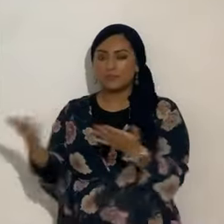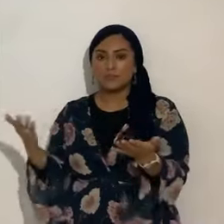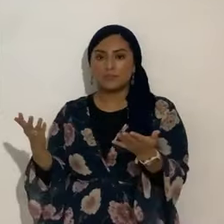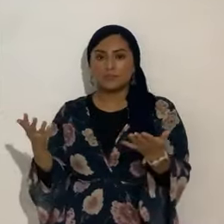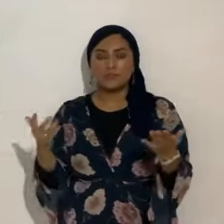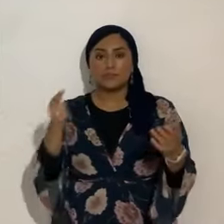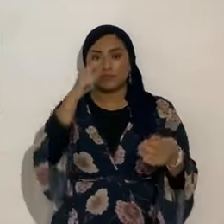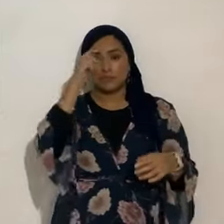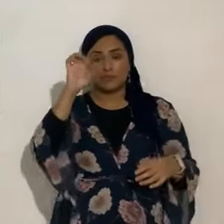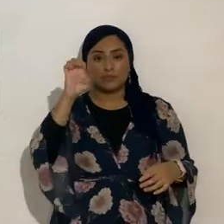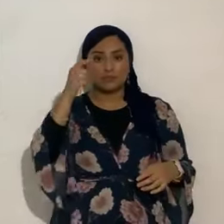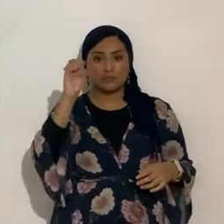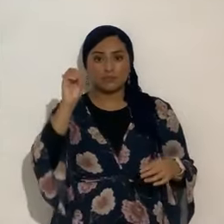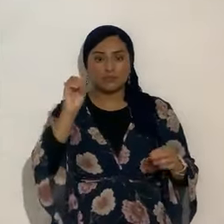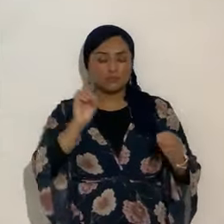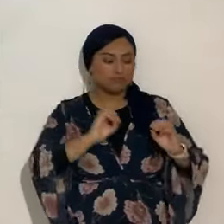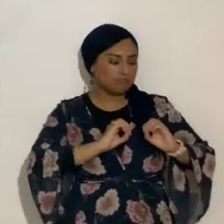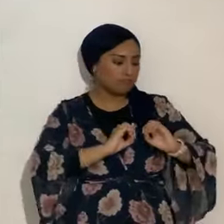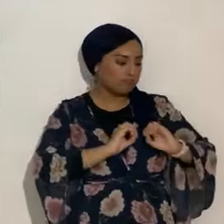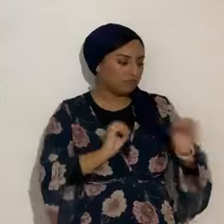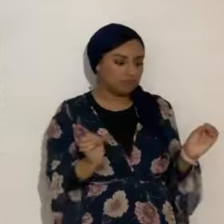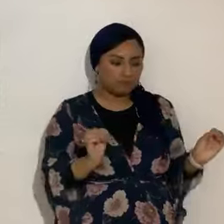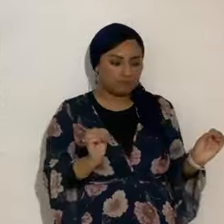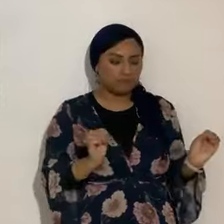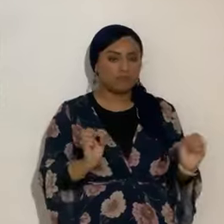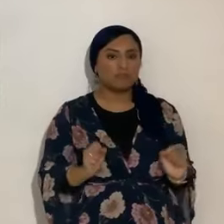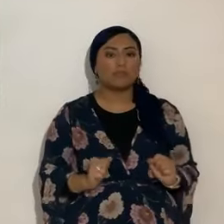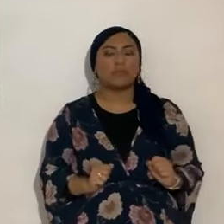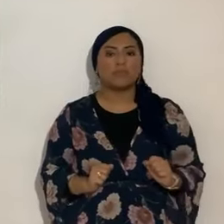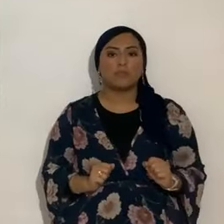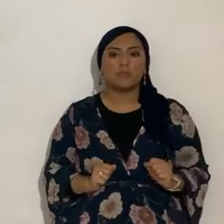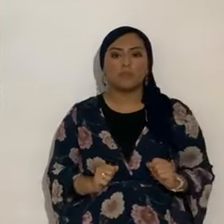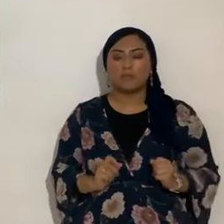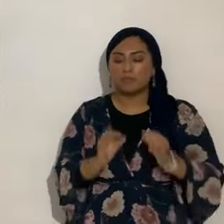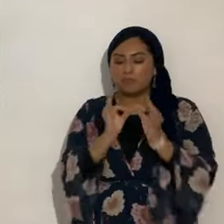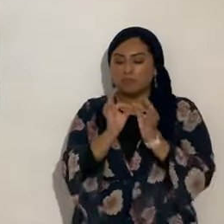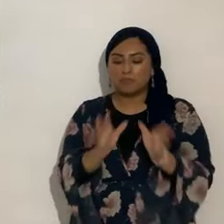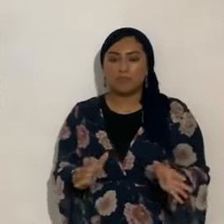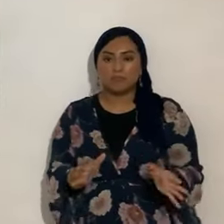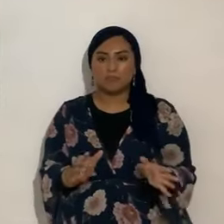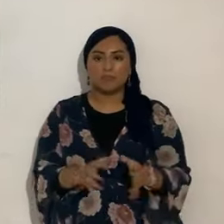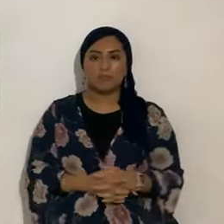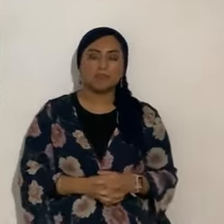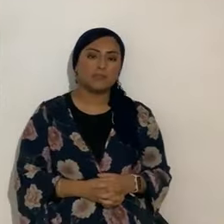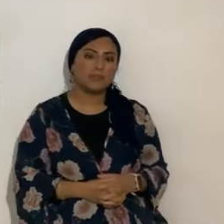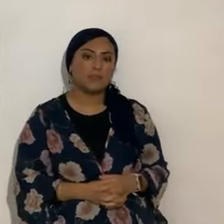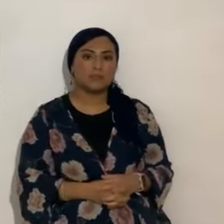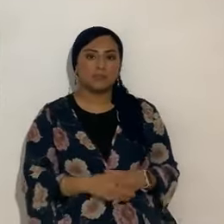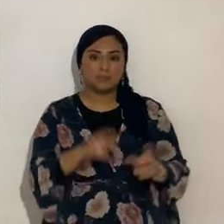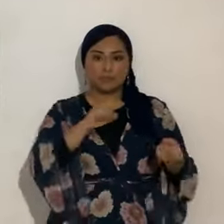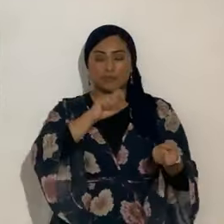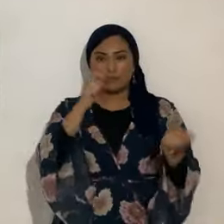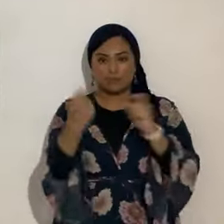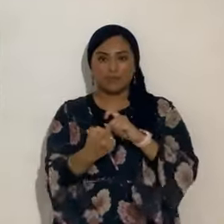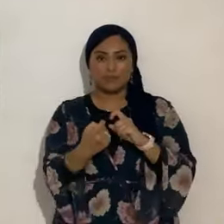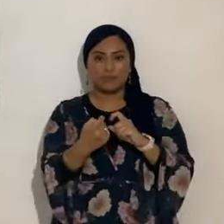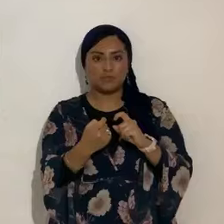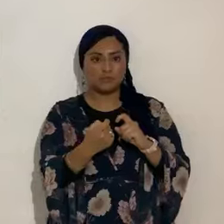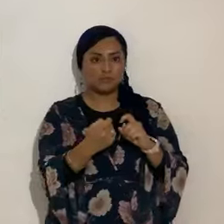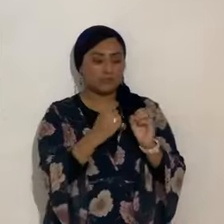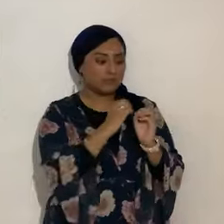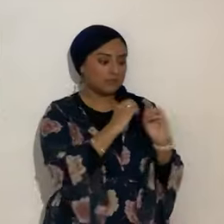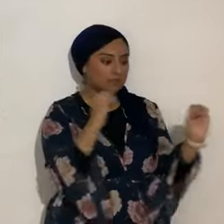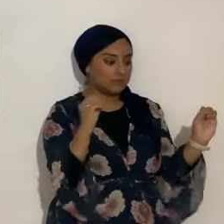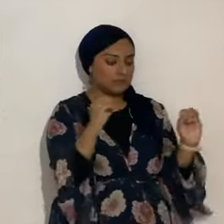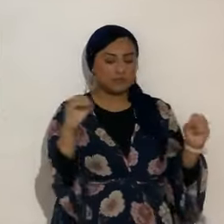porque el ego es nada, o es nada, o nada. Entonces debes de pasar de la nada al